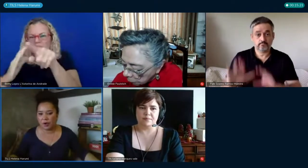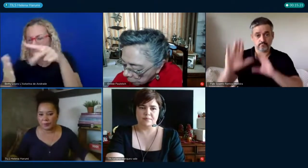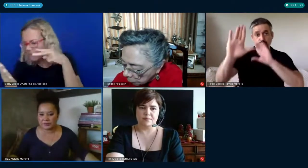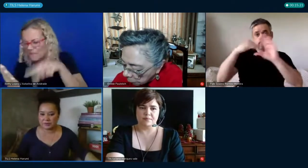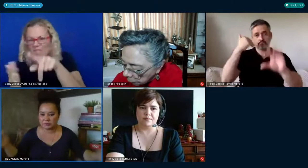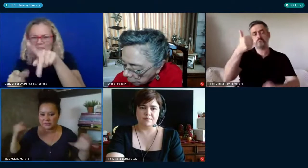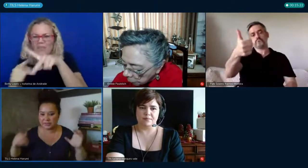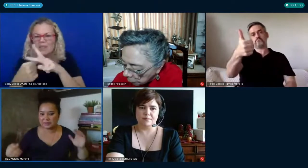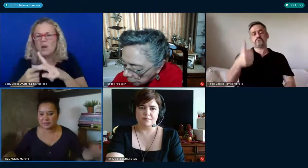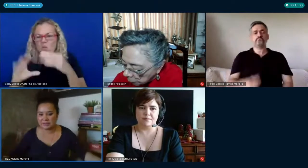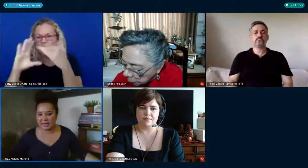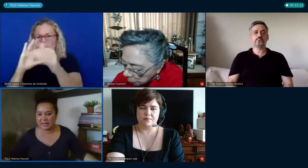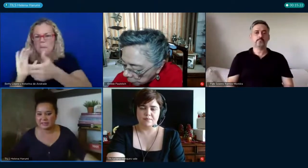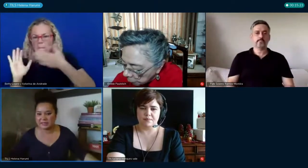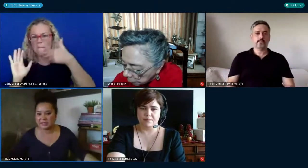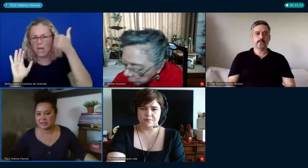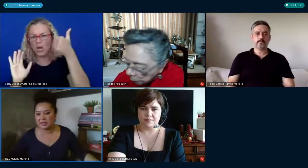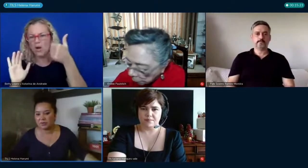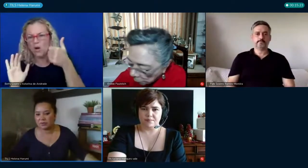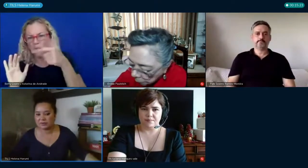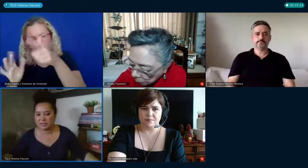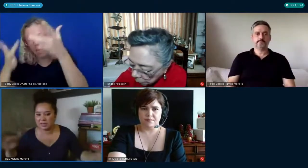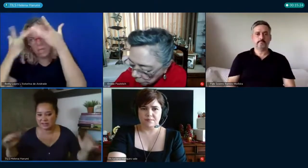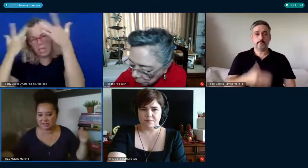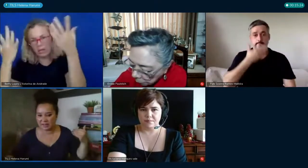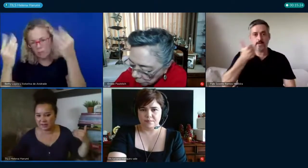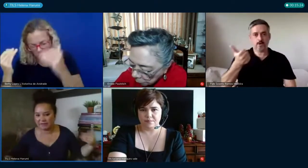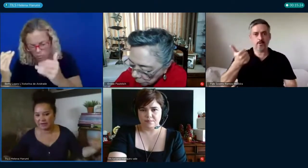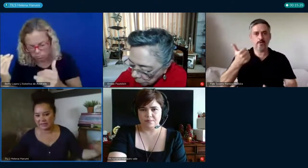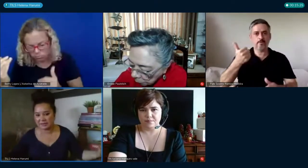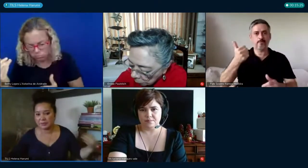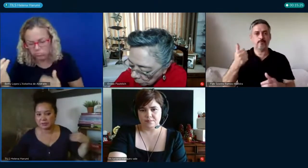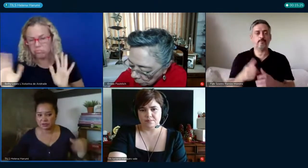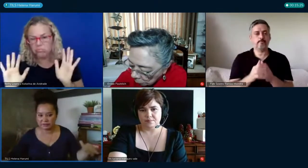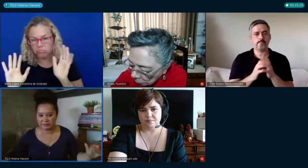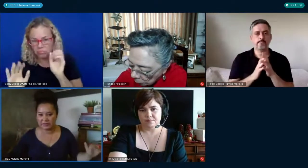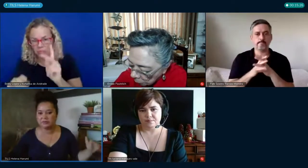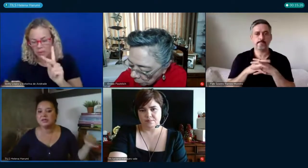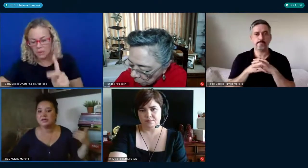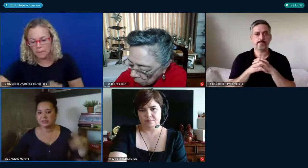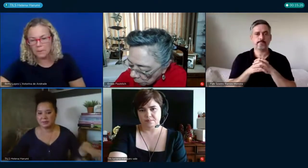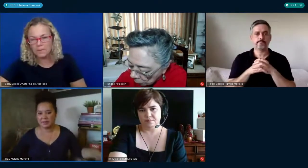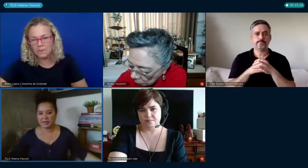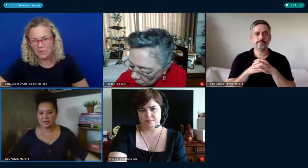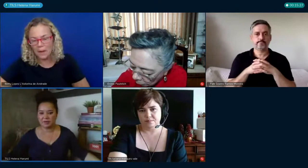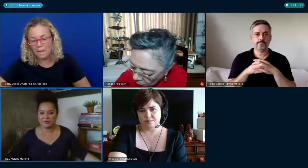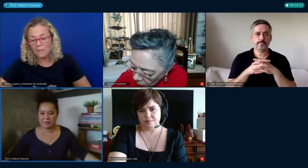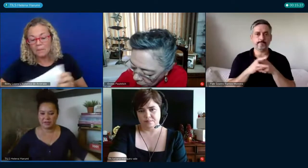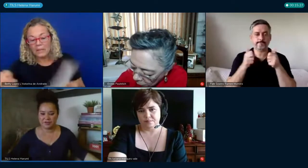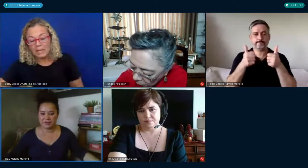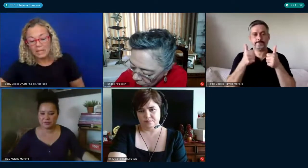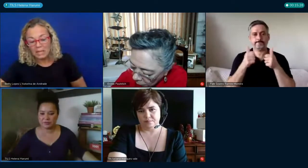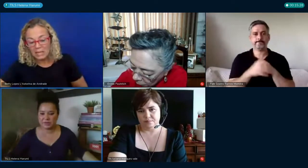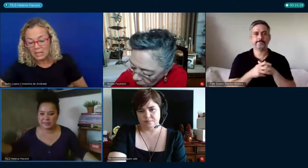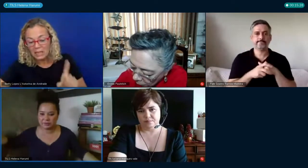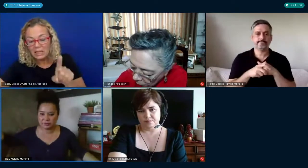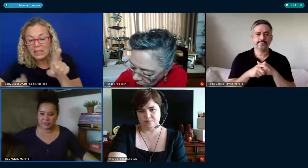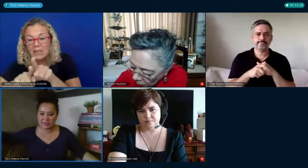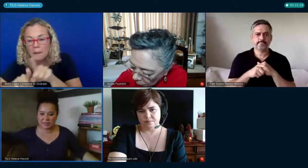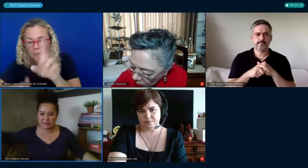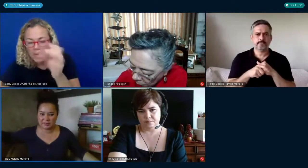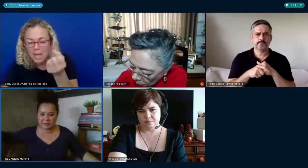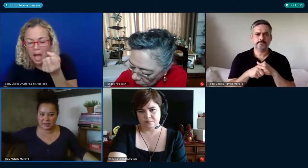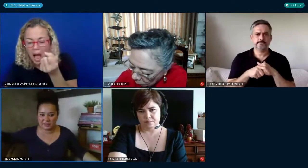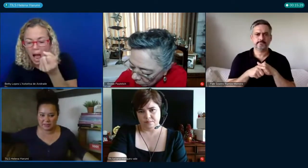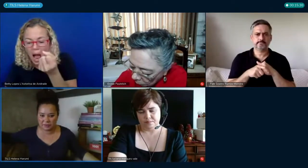diferente no corpo do texto, da tese e alguns e na referência. Depois eu te envio também, obviamente, cada